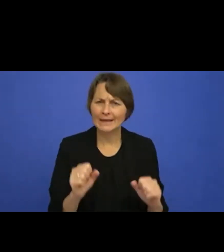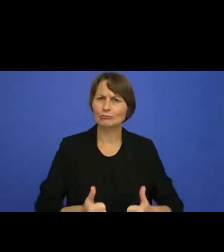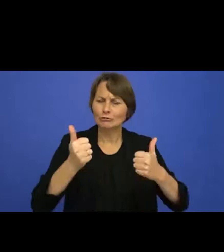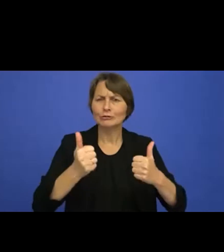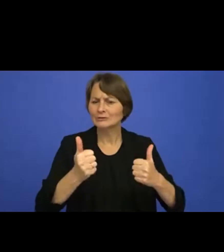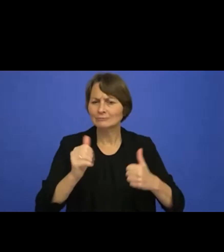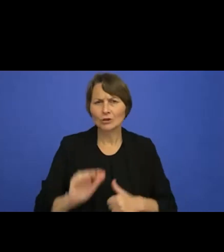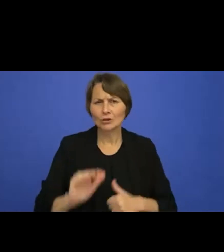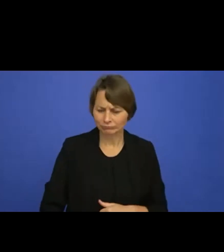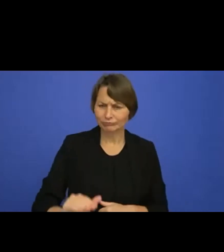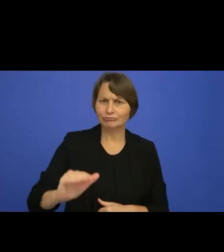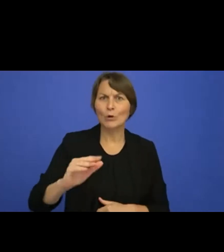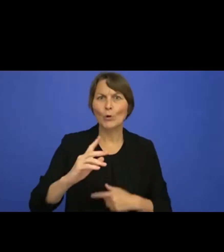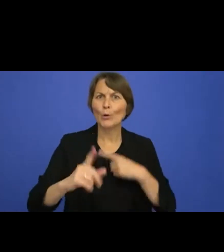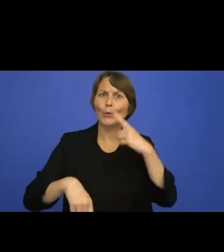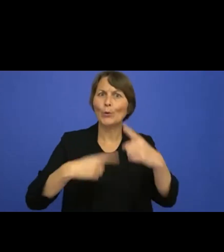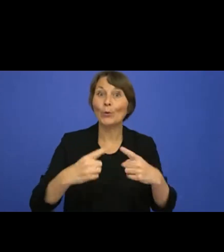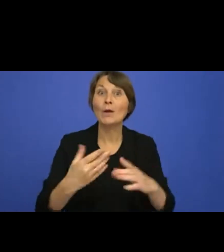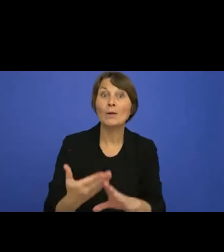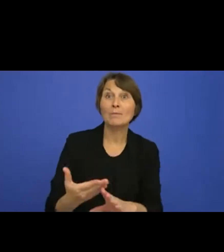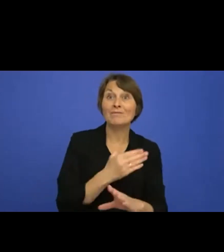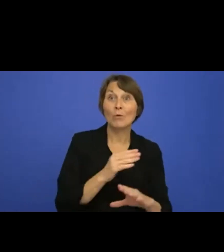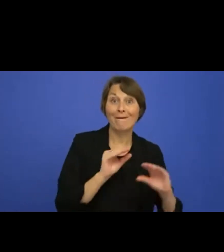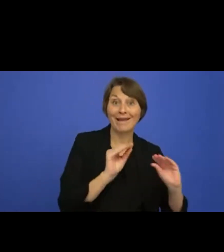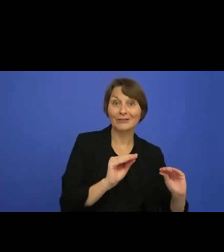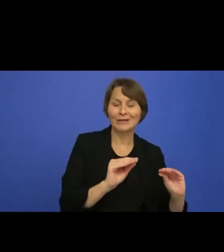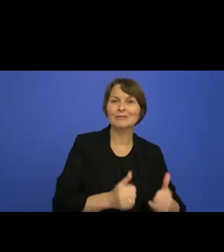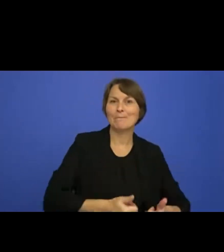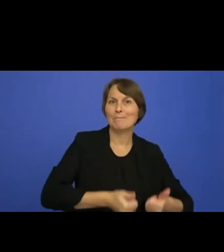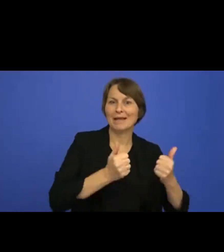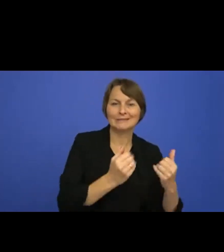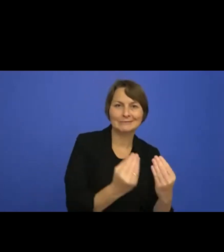c'est essentiel pour ensuite se développer au mieux, développer son potentiel.